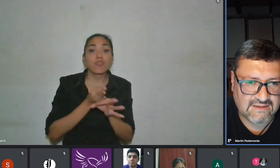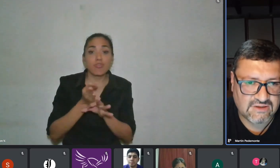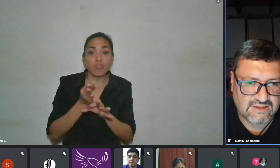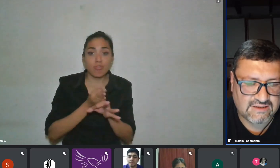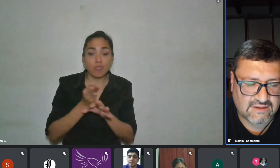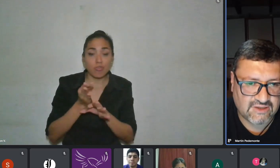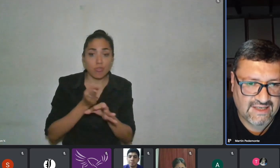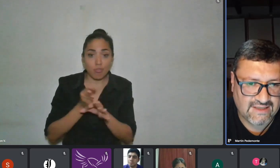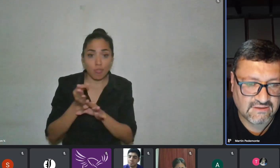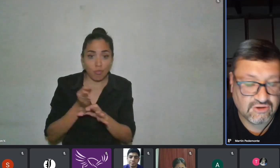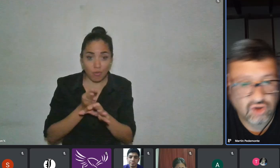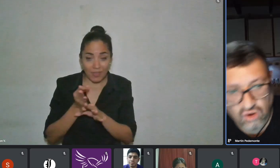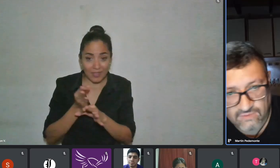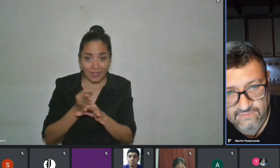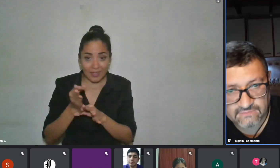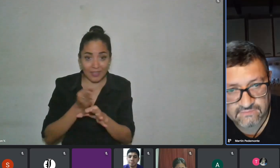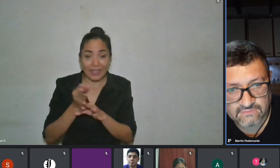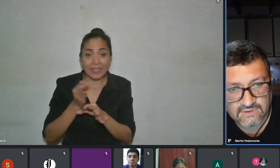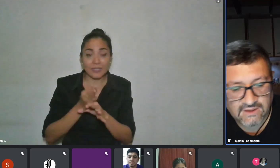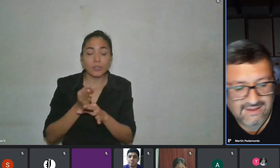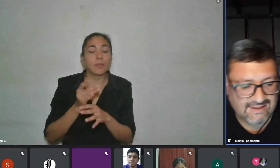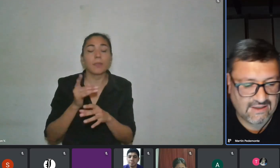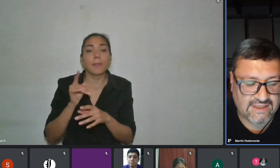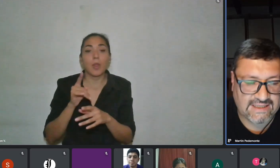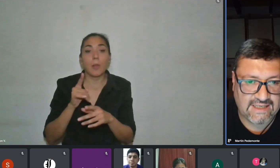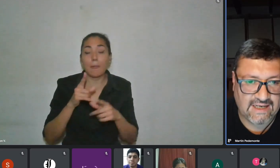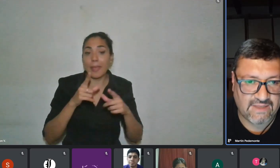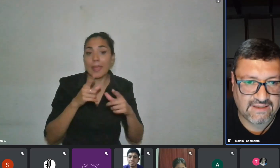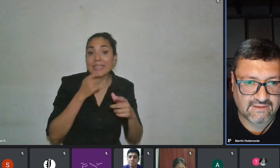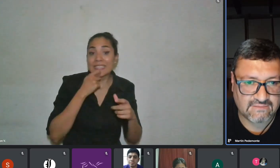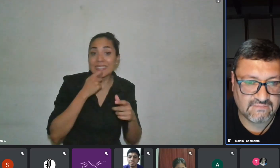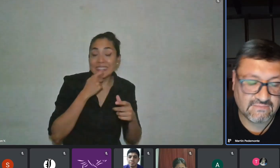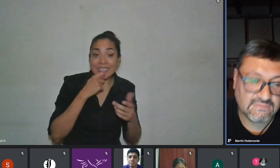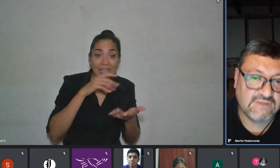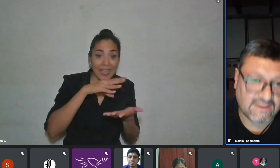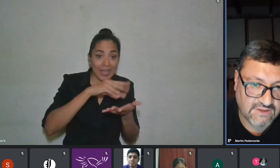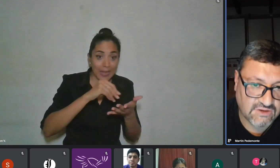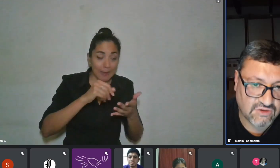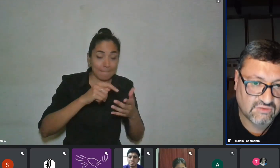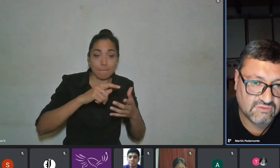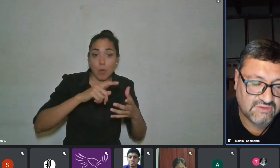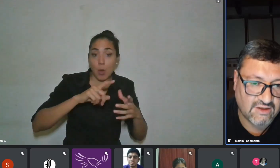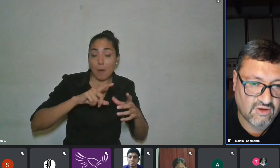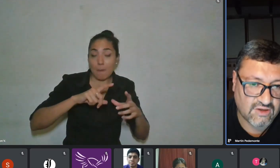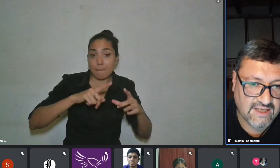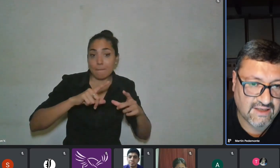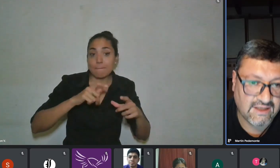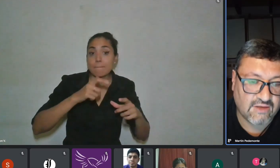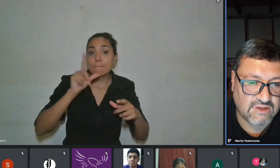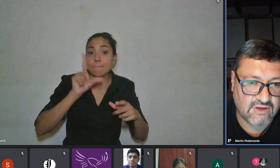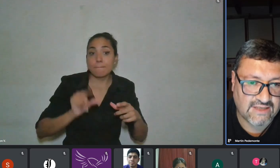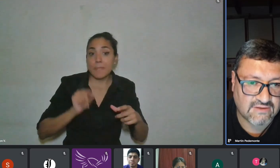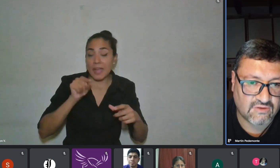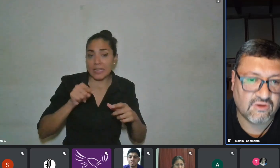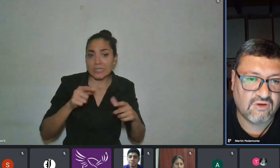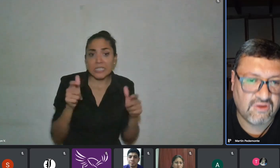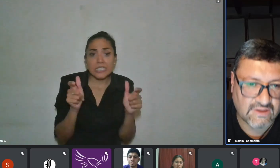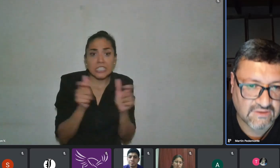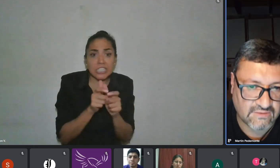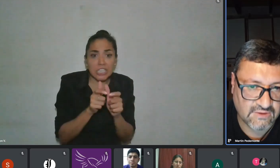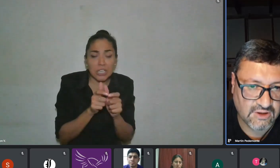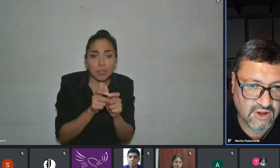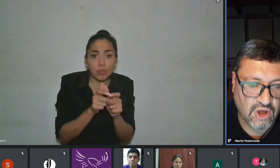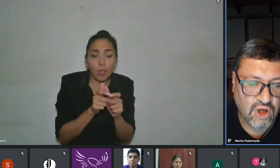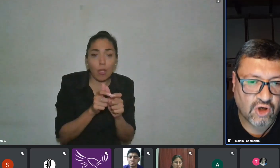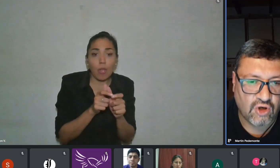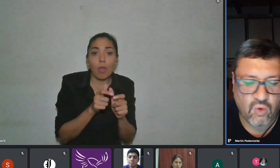grandes extensiones territoriales? No. ¿Y qué es lo que genera Alemania? Servicios, tecnología. ¿Y cómo se logra eso? Con